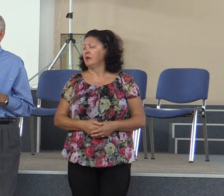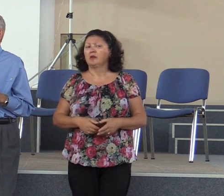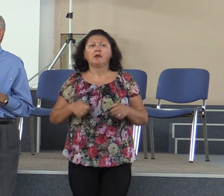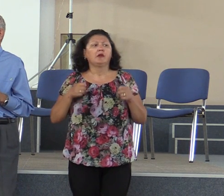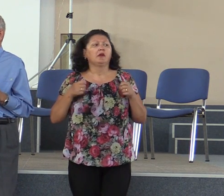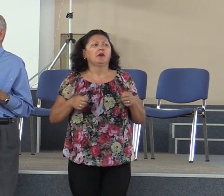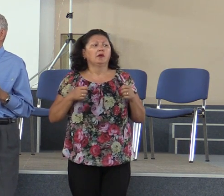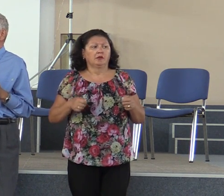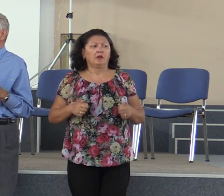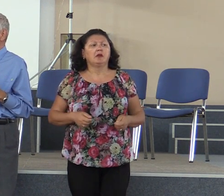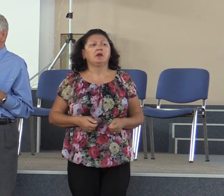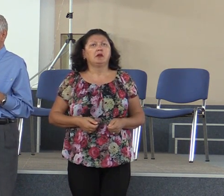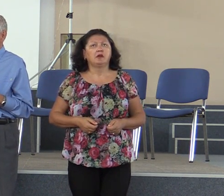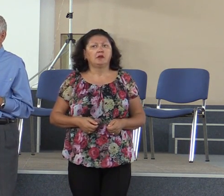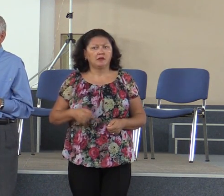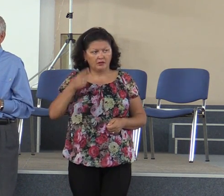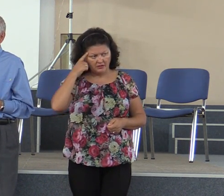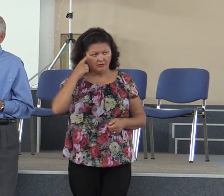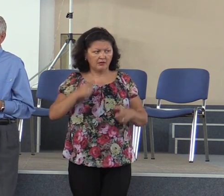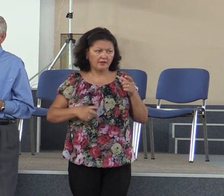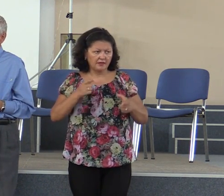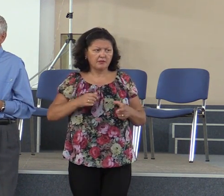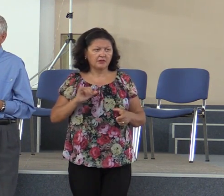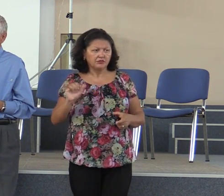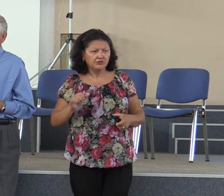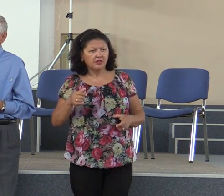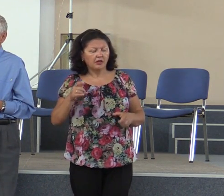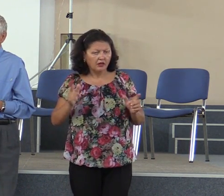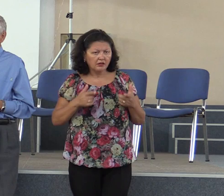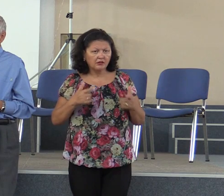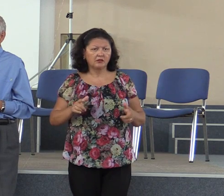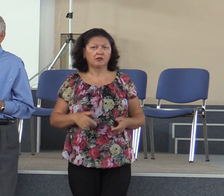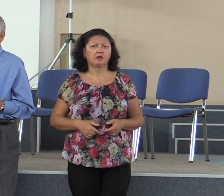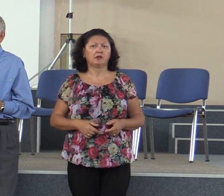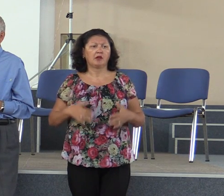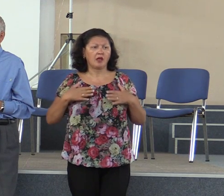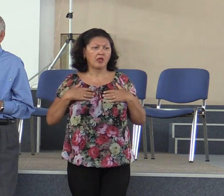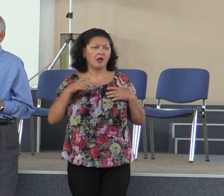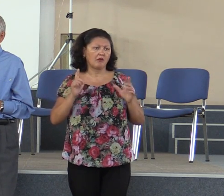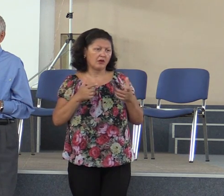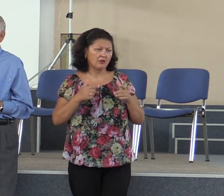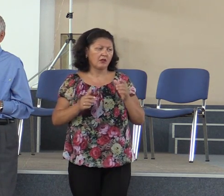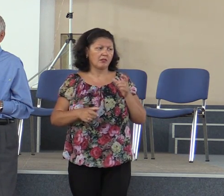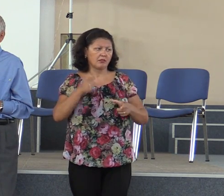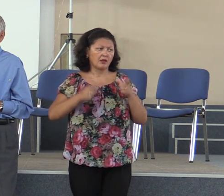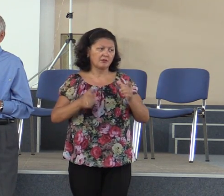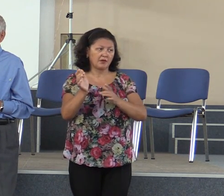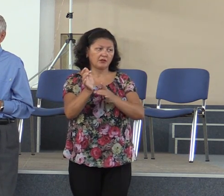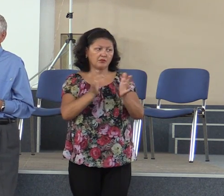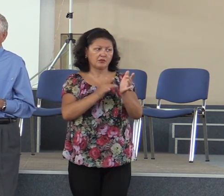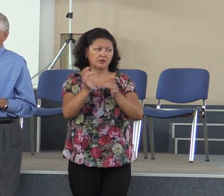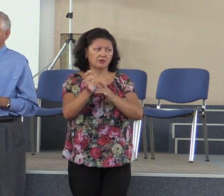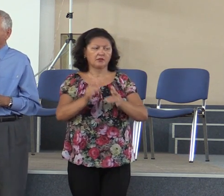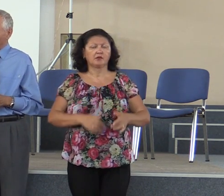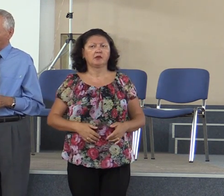Domnule, îți dai seama despre cine cânt? I'm singing about Jesus Christ. Eu cânt despre Iisus Hristos. He's the Lord of